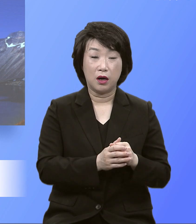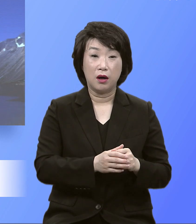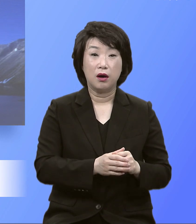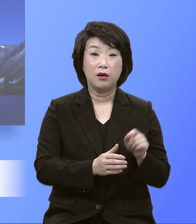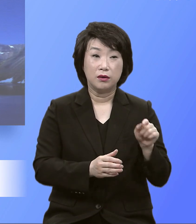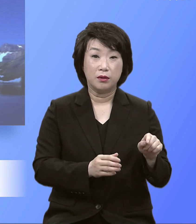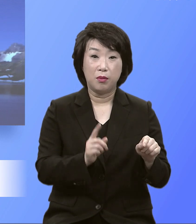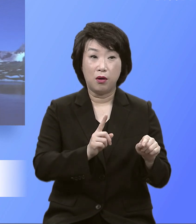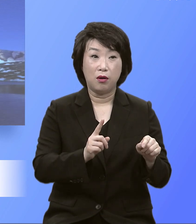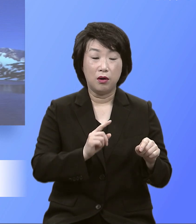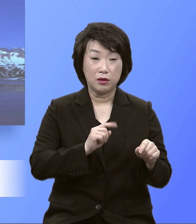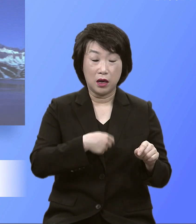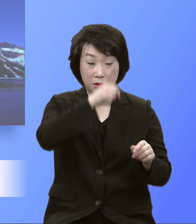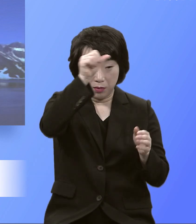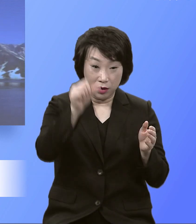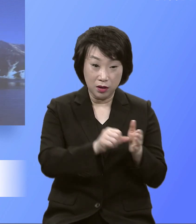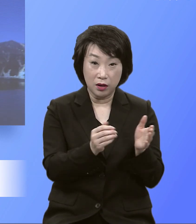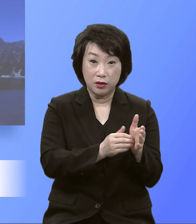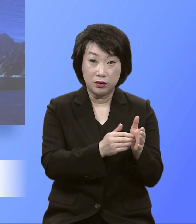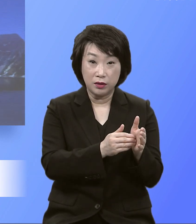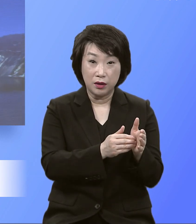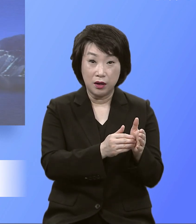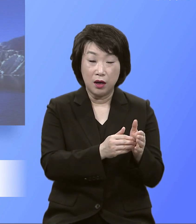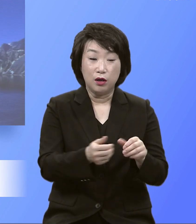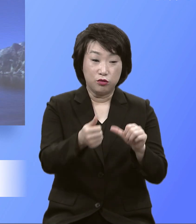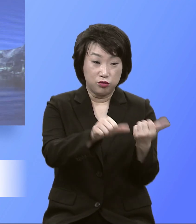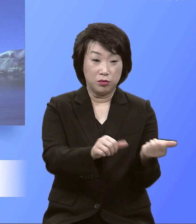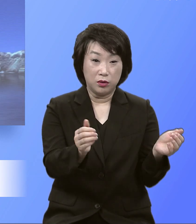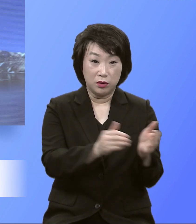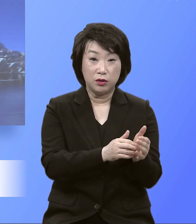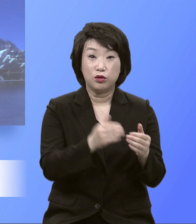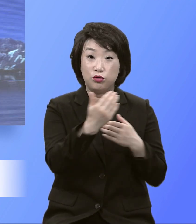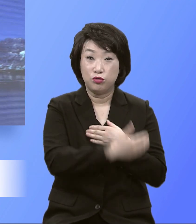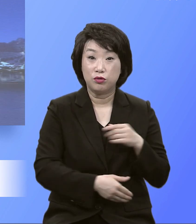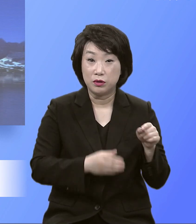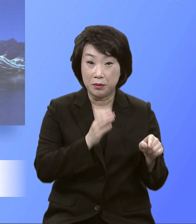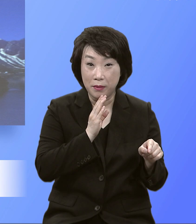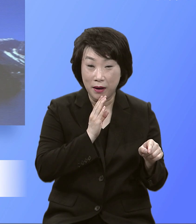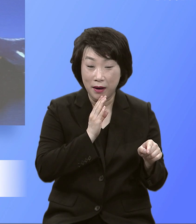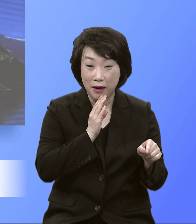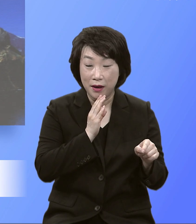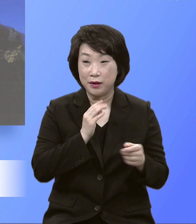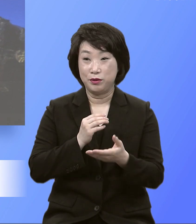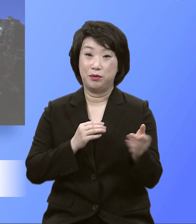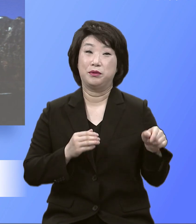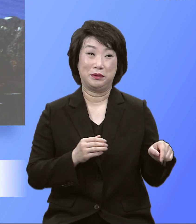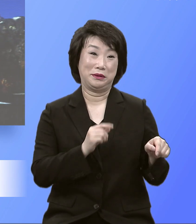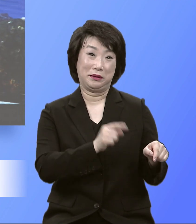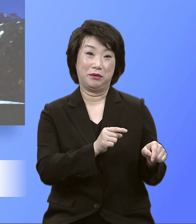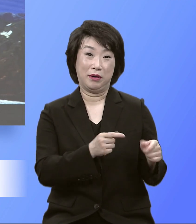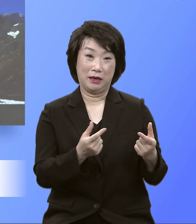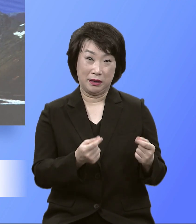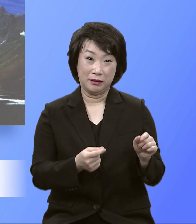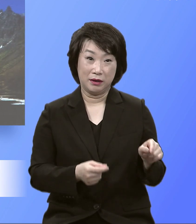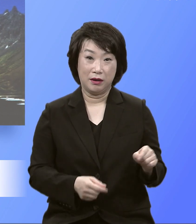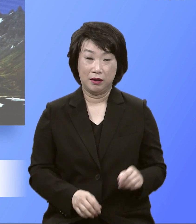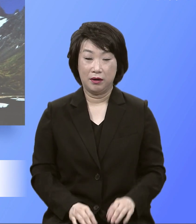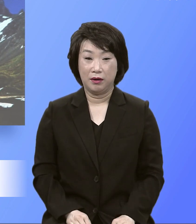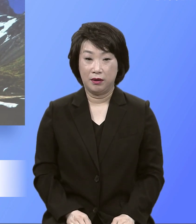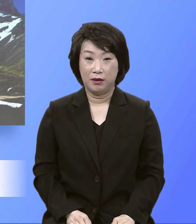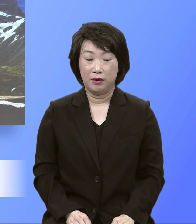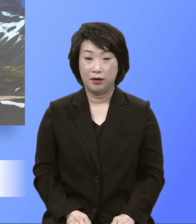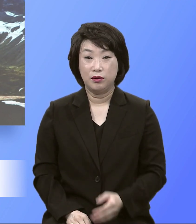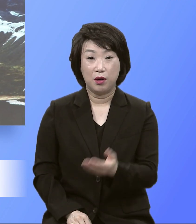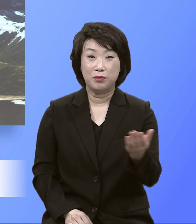그저 자기 일생이 끝나면 죽으면 끝이다. 육신은 그거요.